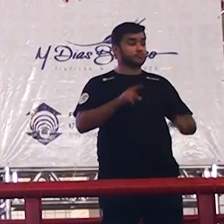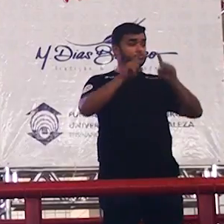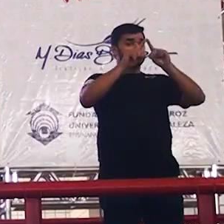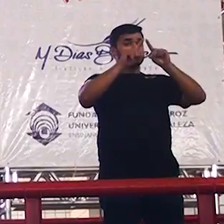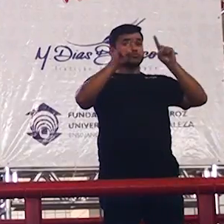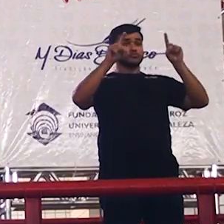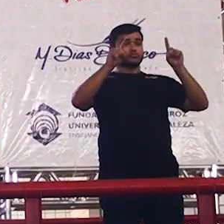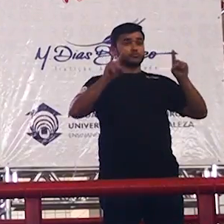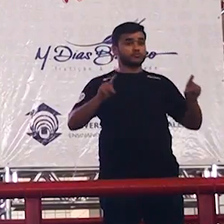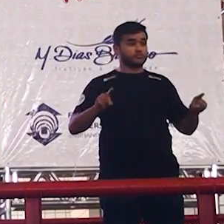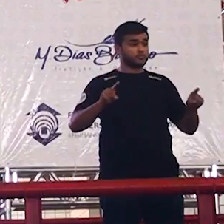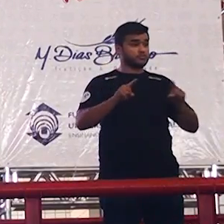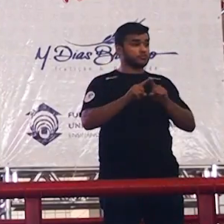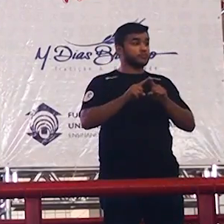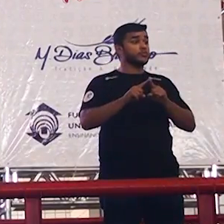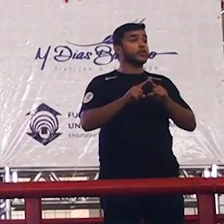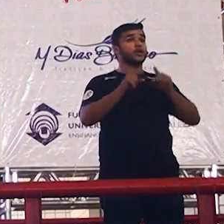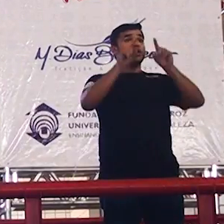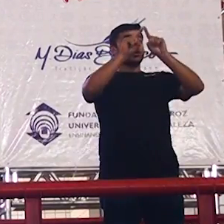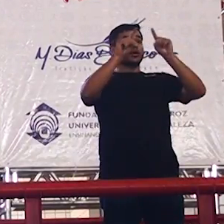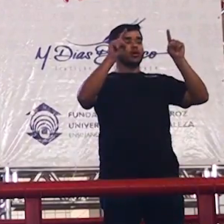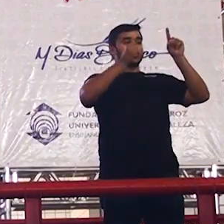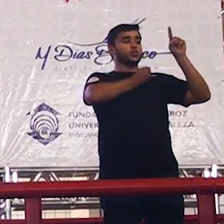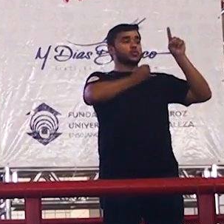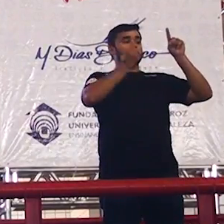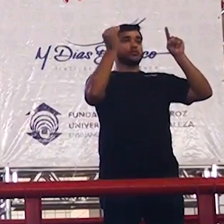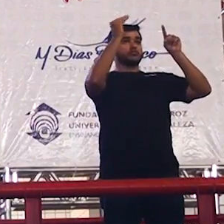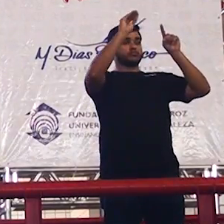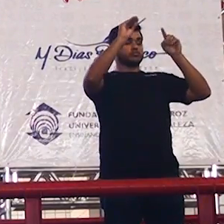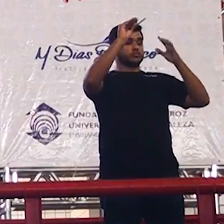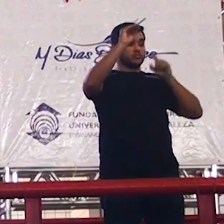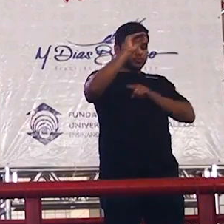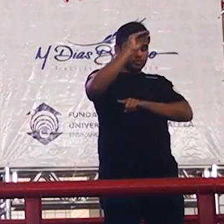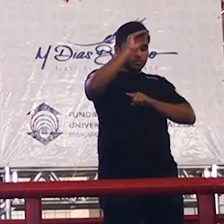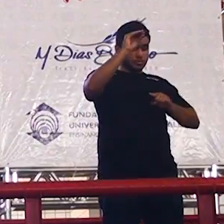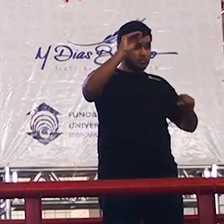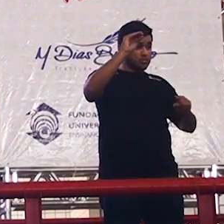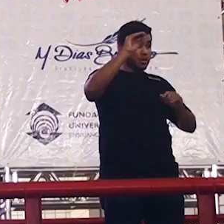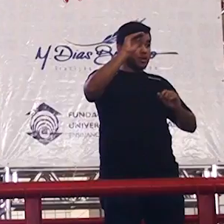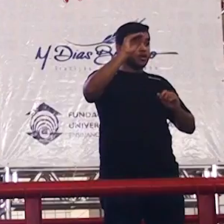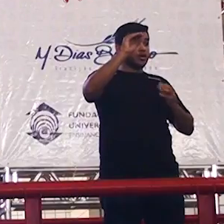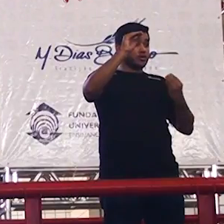base menor, multiplicar pela altura e dividir por 2.